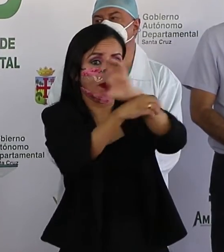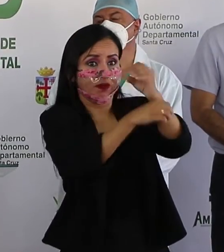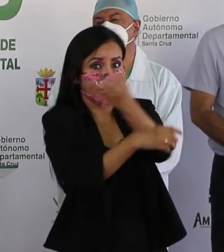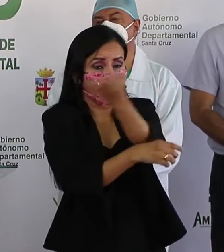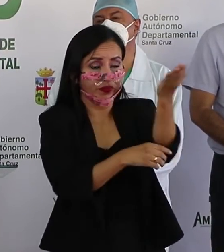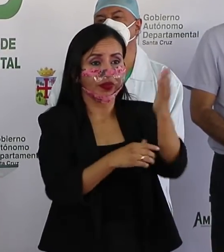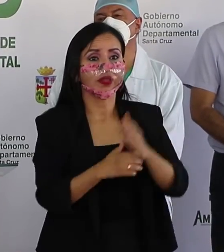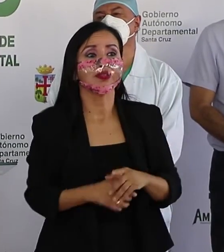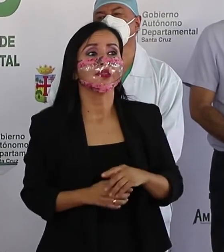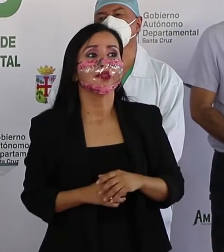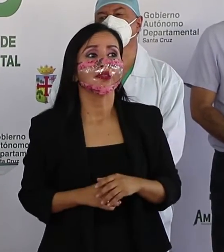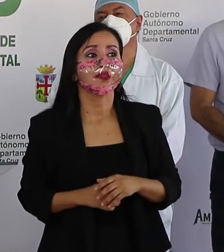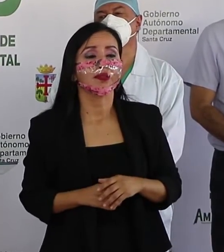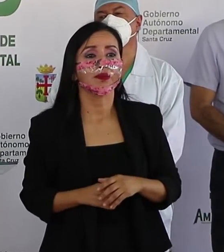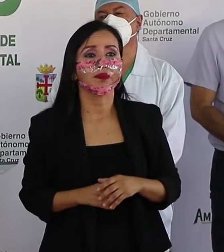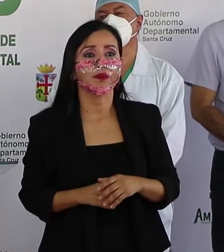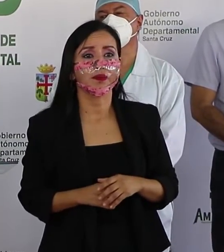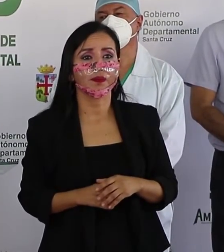todos ustedes.